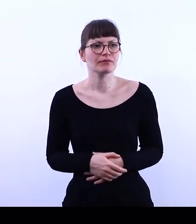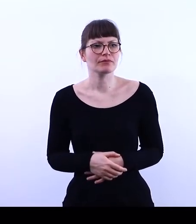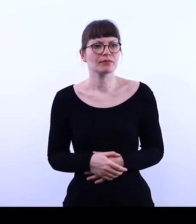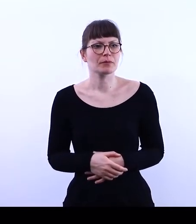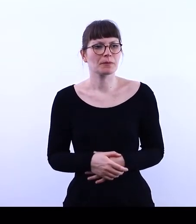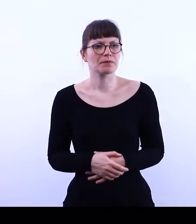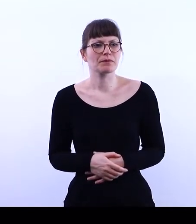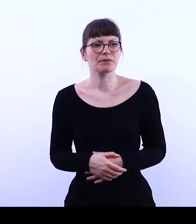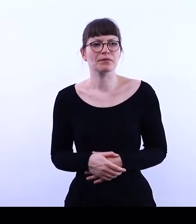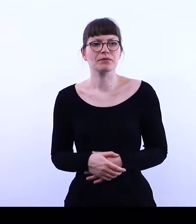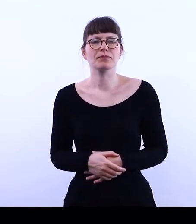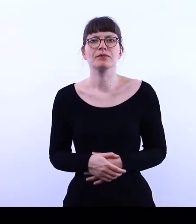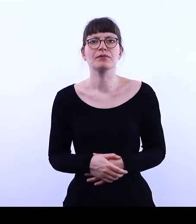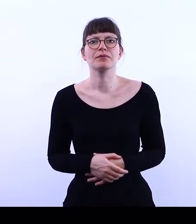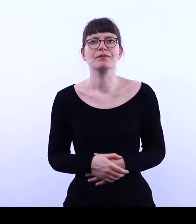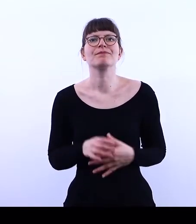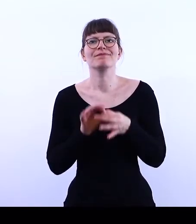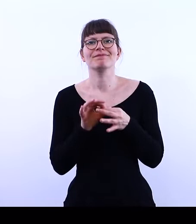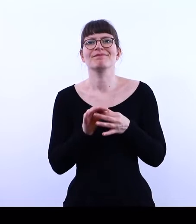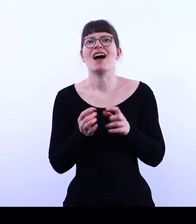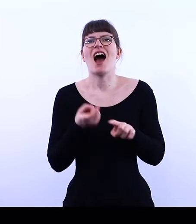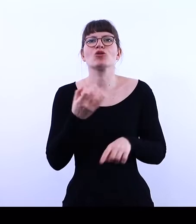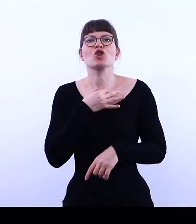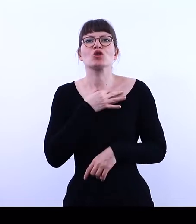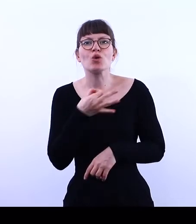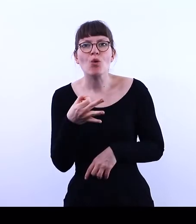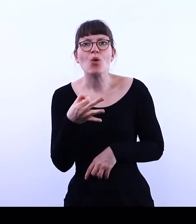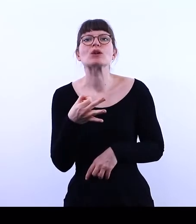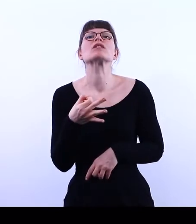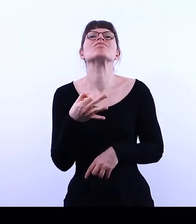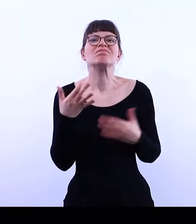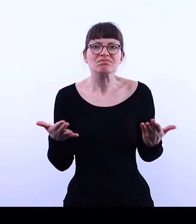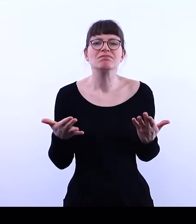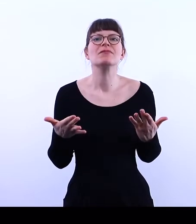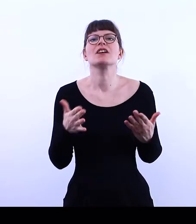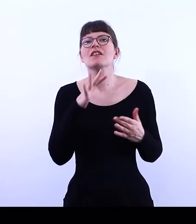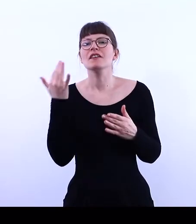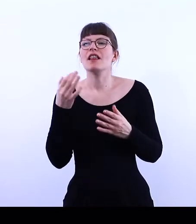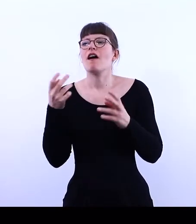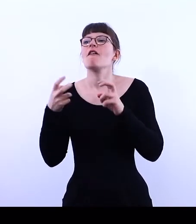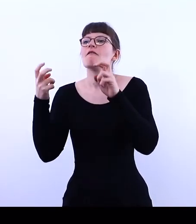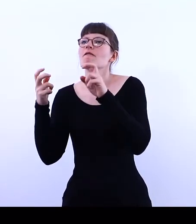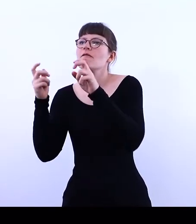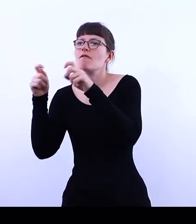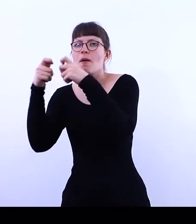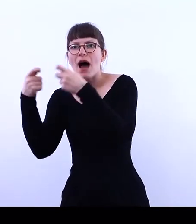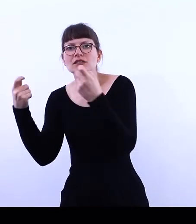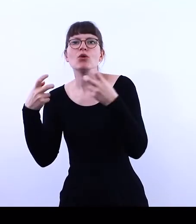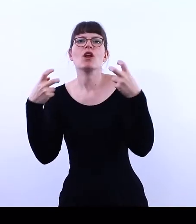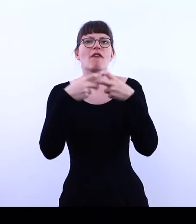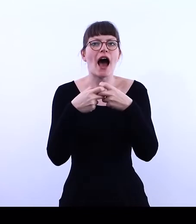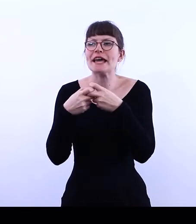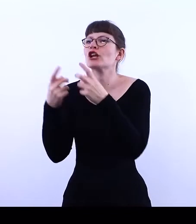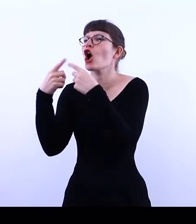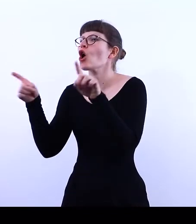sozusagen ein bisschen aus der Not geboren, die Antwort halt auf die Frage. ganz viele Vereine und Verbände innerhalb der Chorjugend, aber auch außerhalb, haben eben